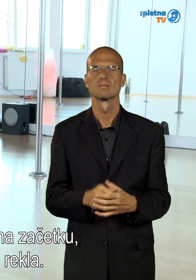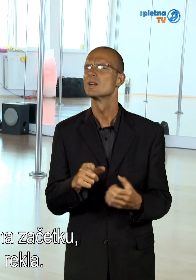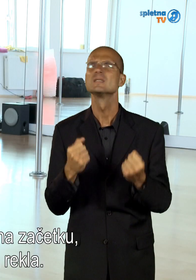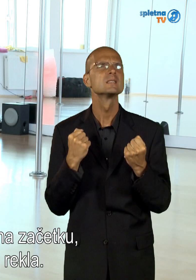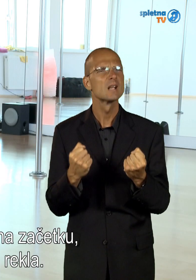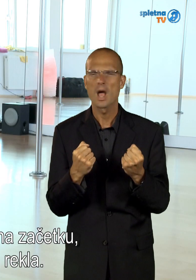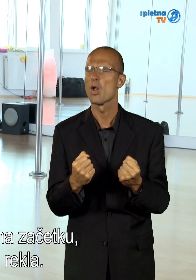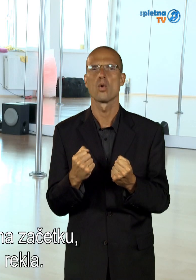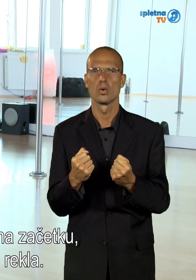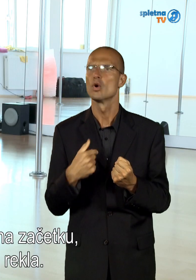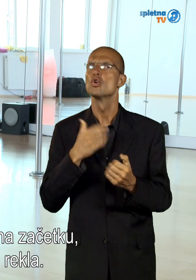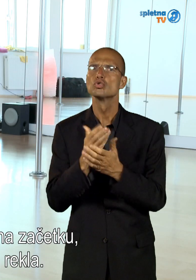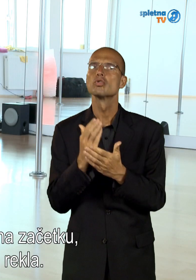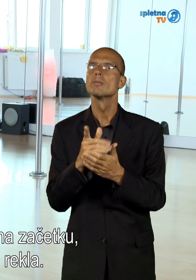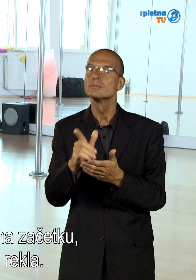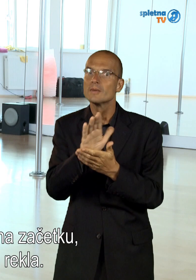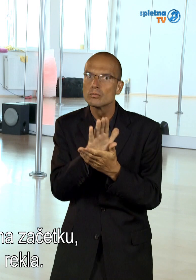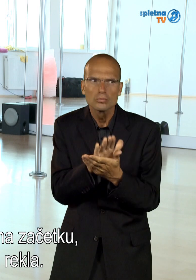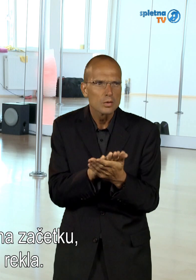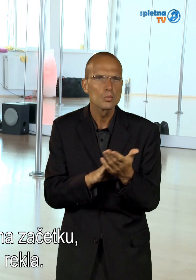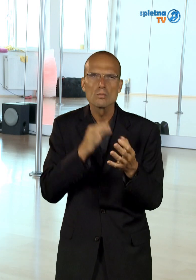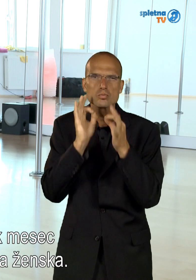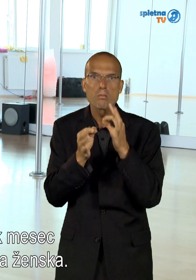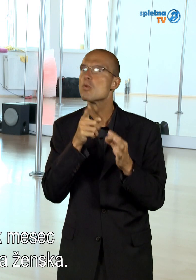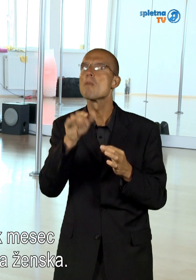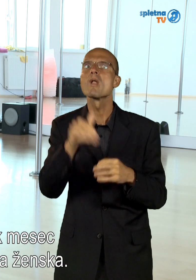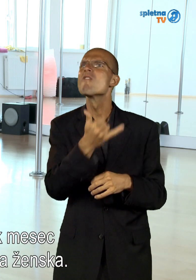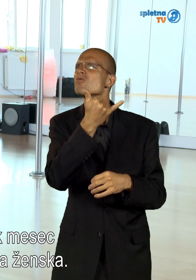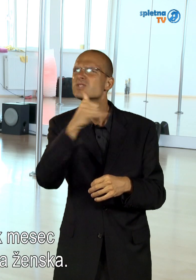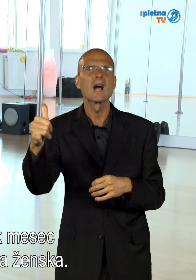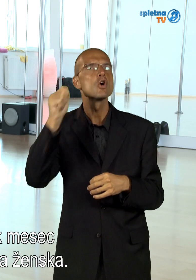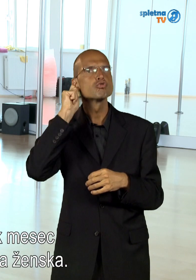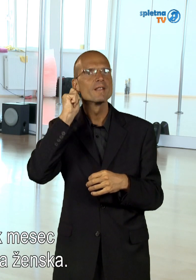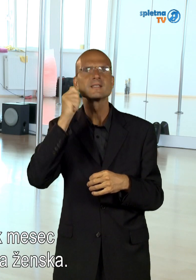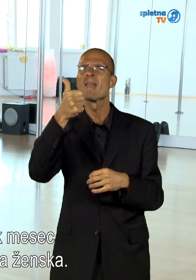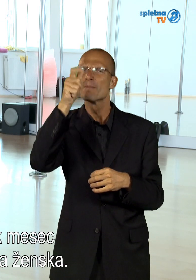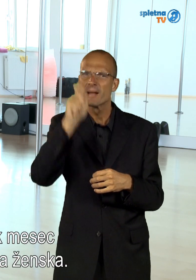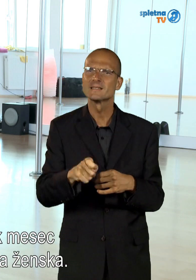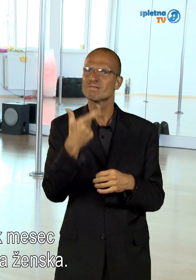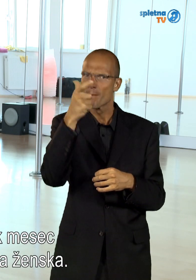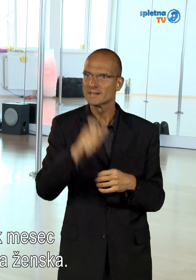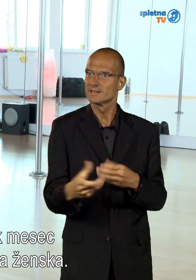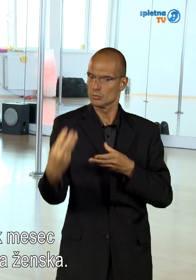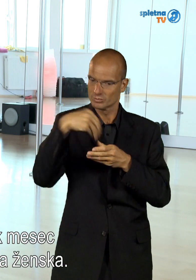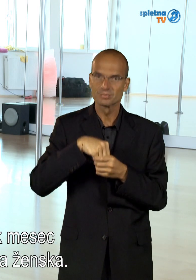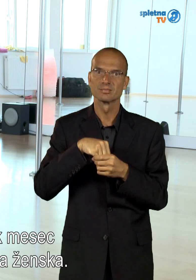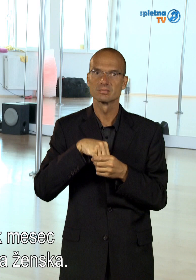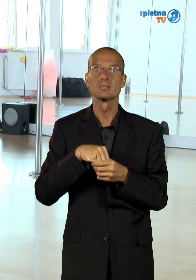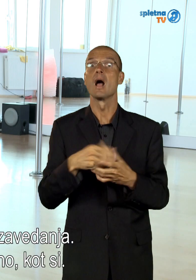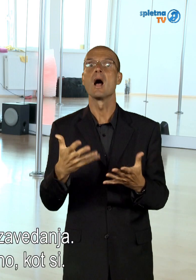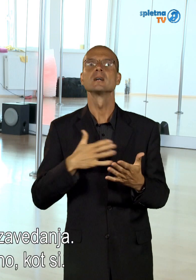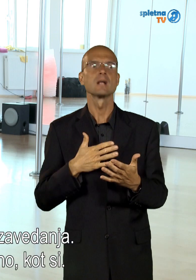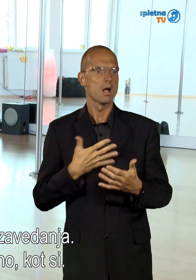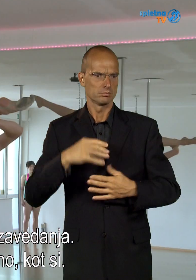Zelo. To pa jaz sem že takoj na začetku, ko sem probala, sem rekla, to bi mogla vsaka ženska dati vsaj 1 mesec, 2 meseca skozi. Že samo